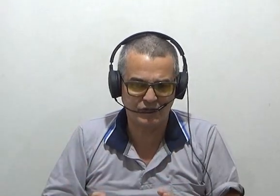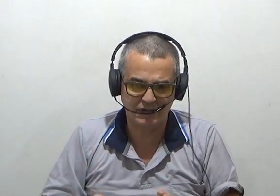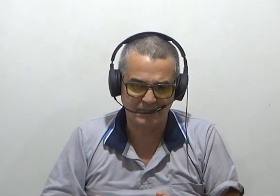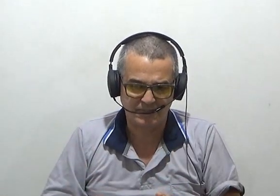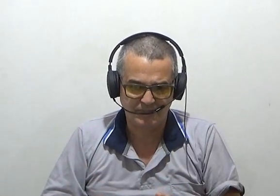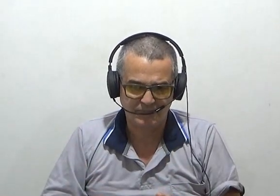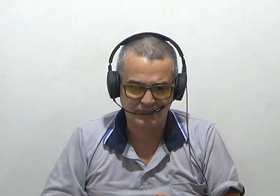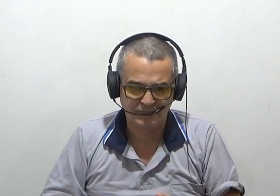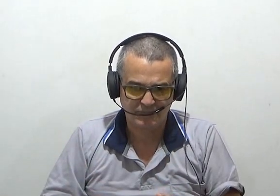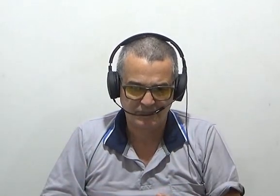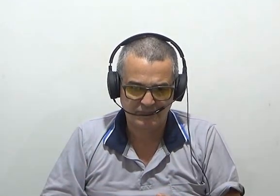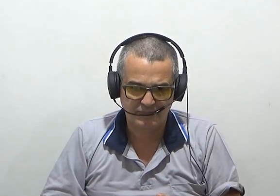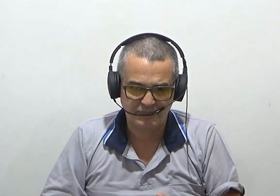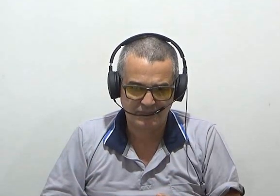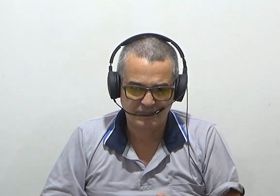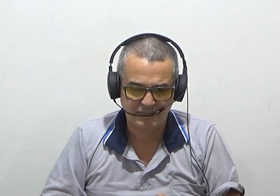conversa fora.